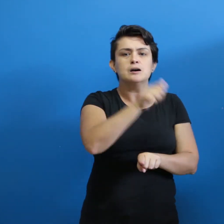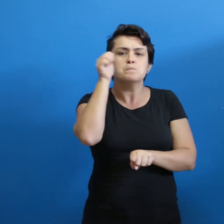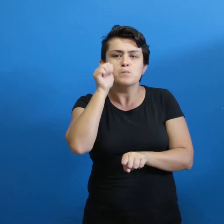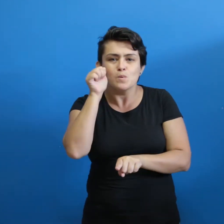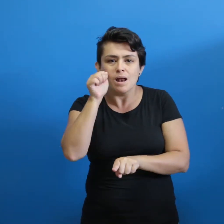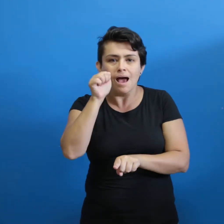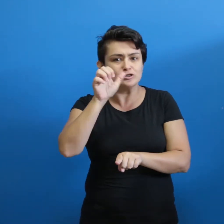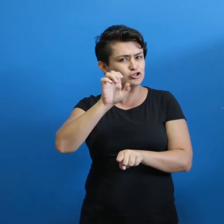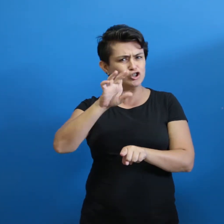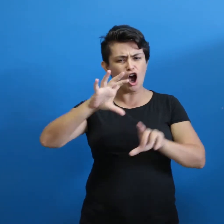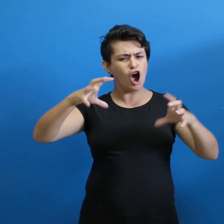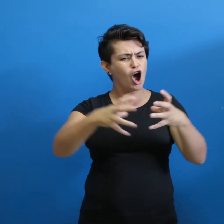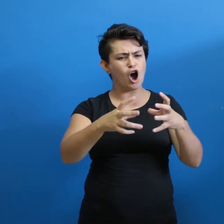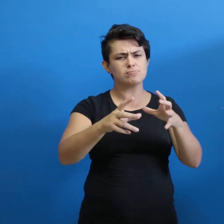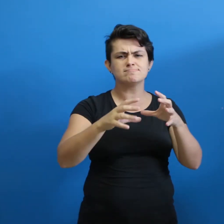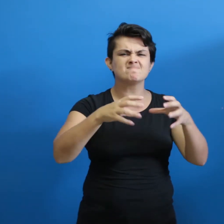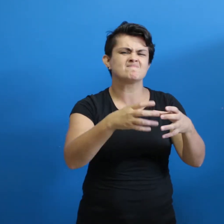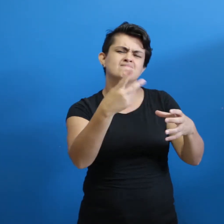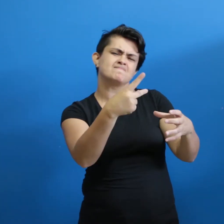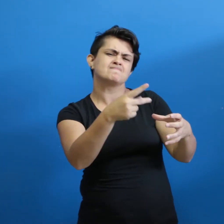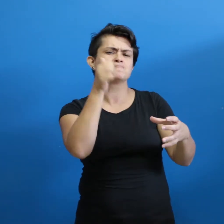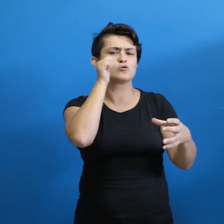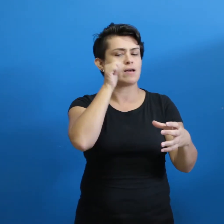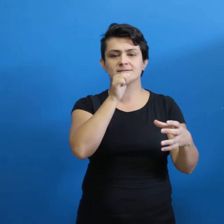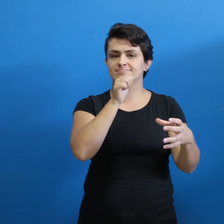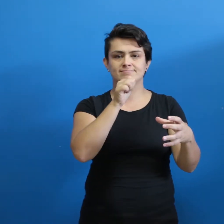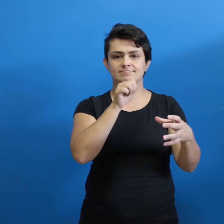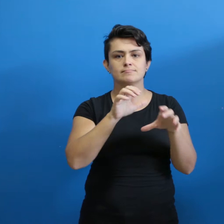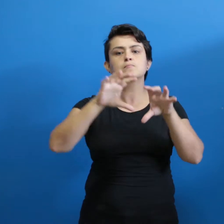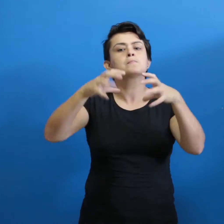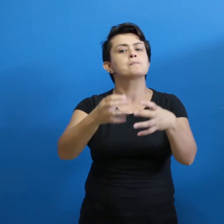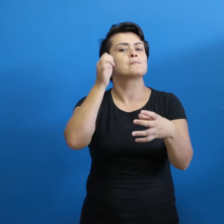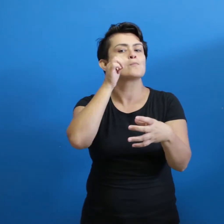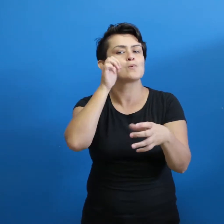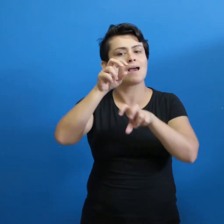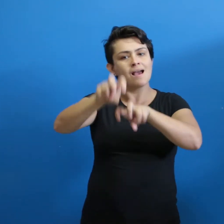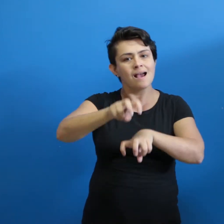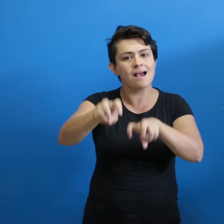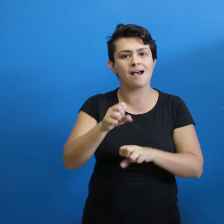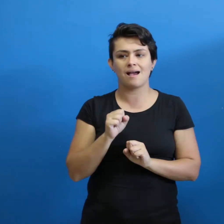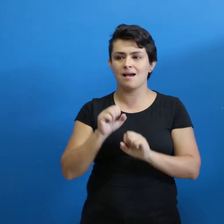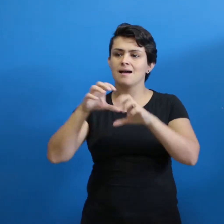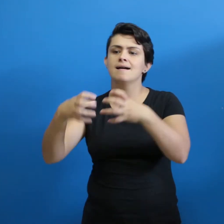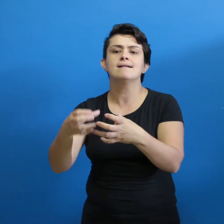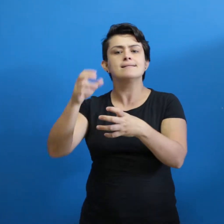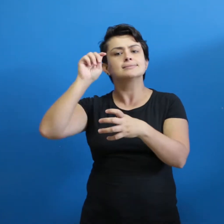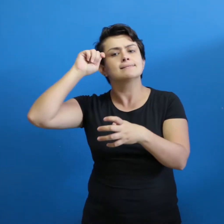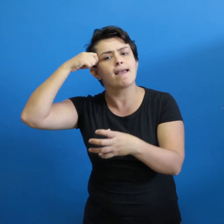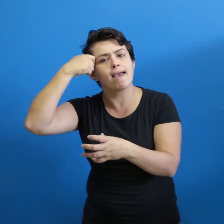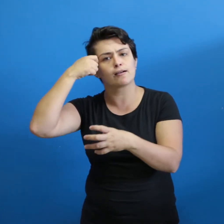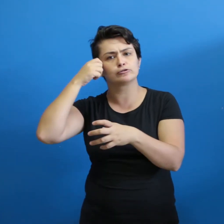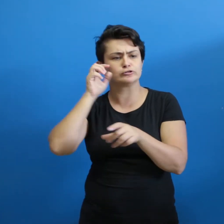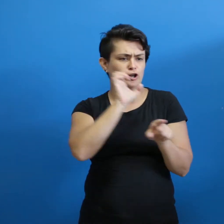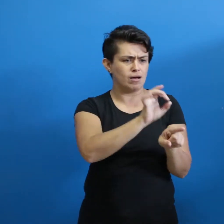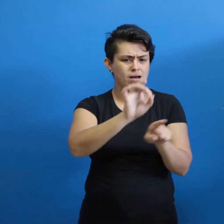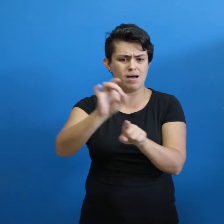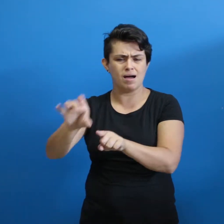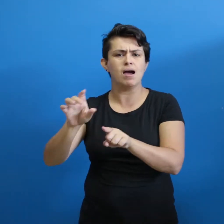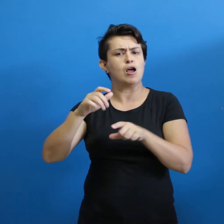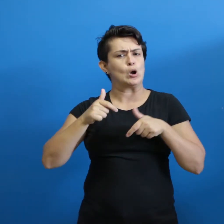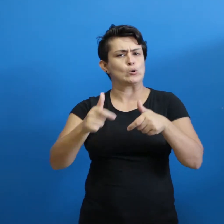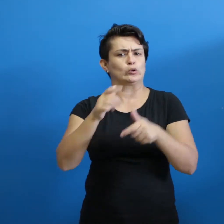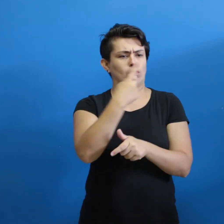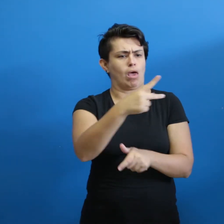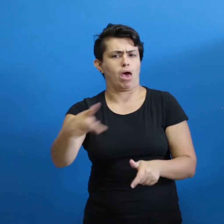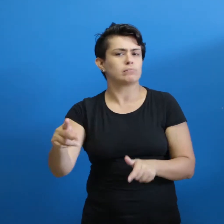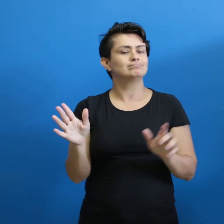racismo não é uma luta só dos negros, assim como uma luta das mulheres camponesas não é uma luta só das mulheres camponesas, né? Então, nesse sentido, acho que o que tem que